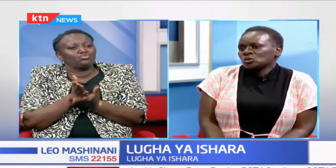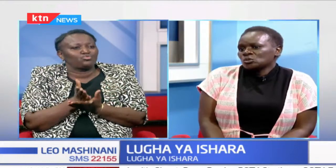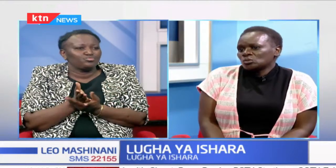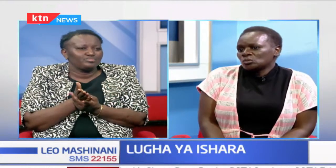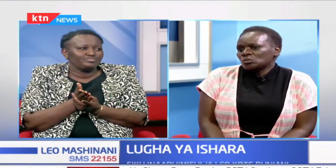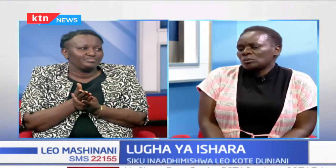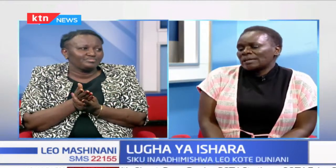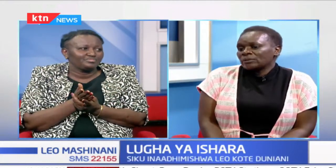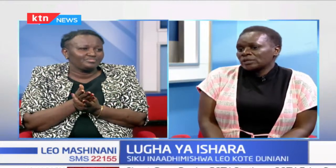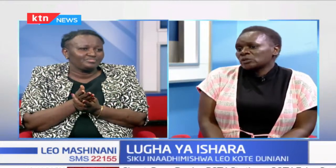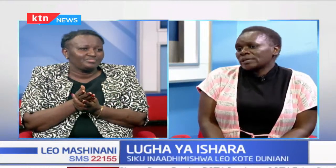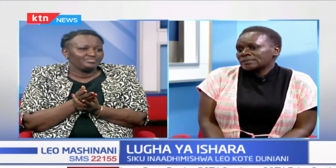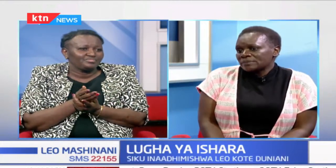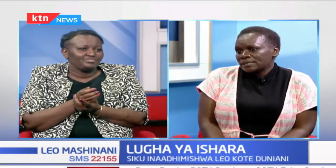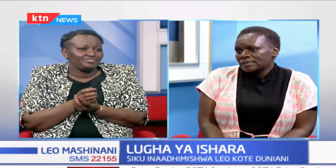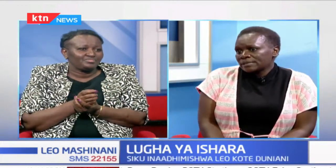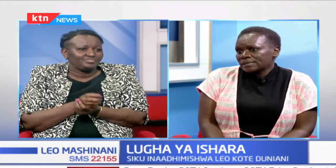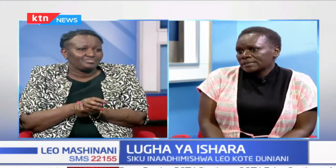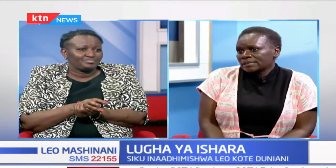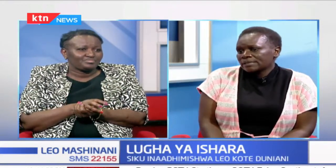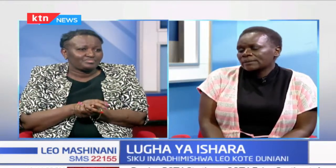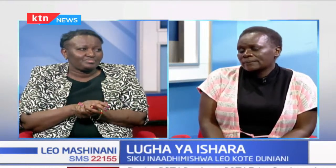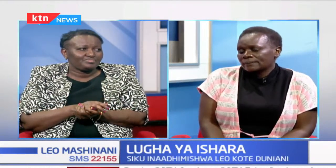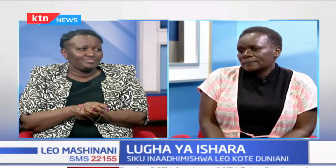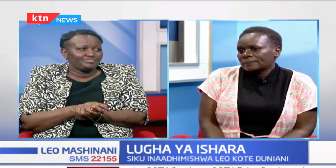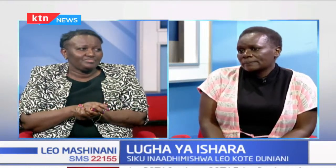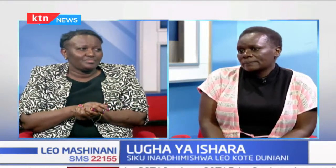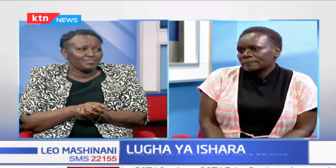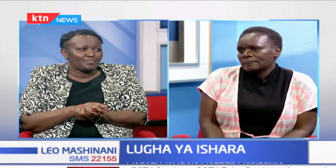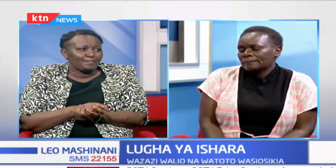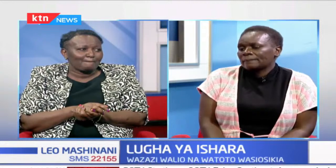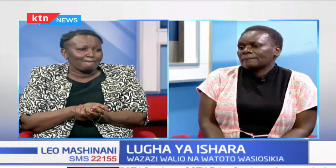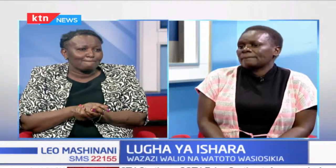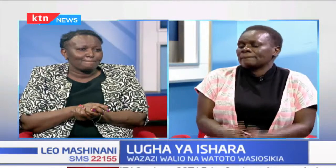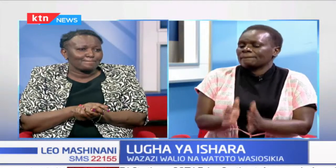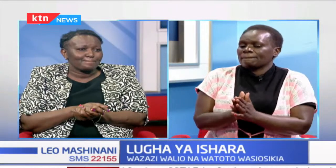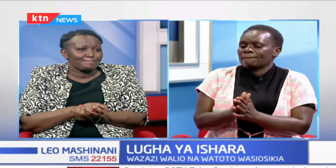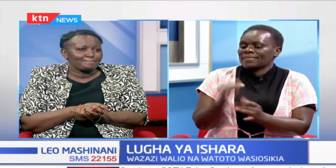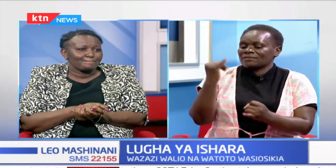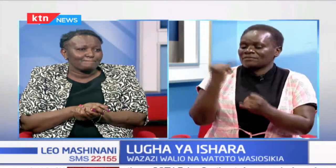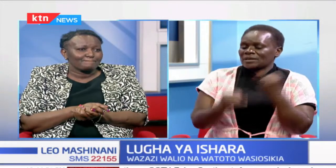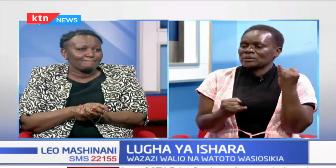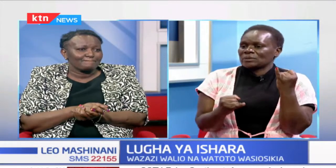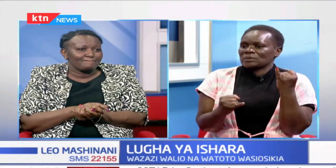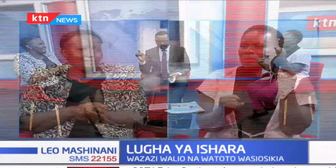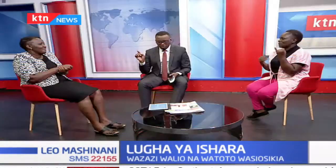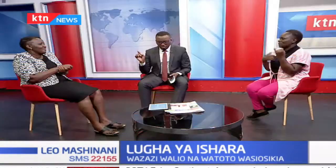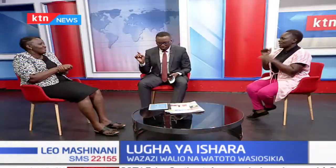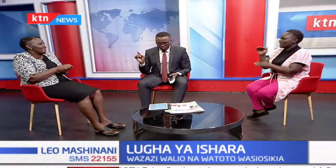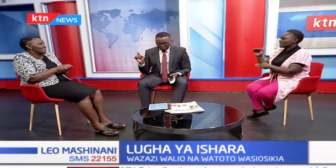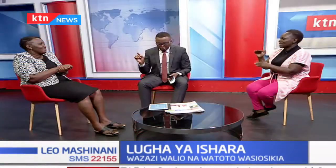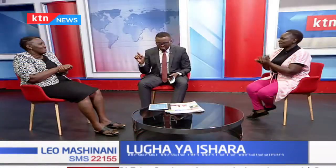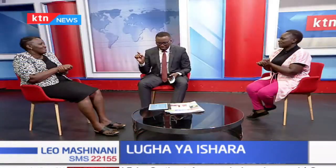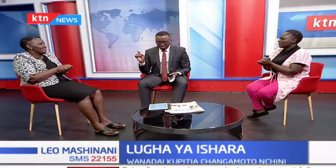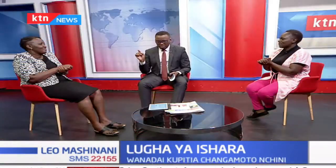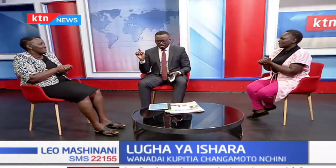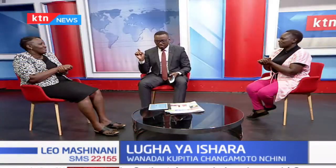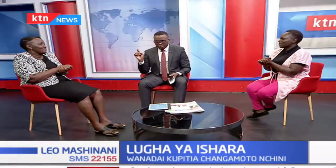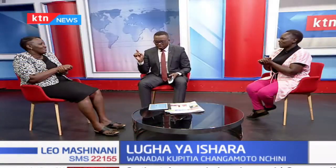Ndio tu malengo yetu yatimie. Na mwisho kabisa nitaliuliza hili swali